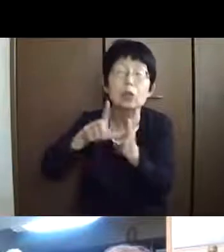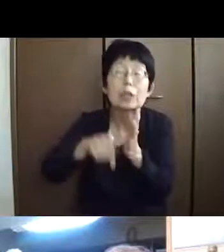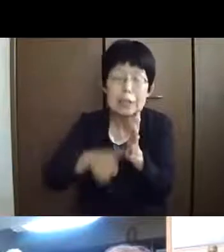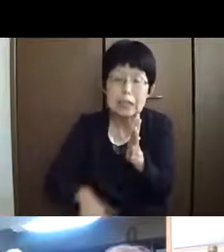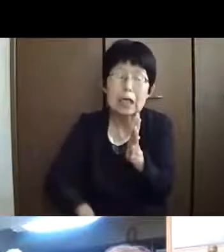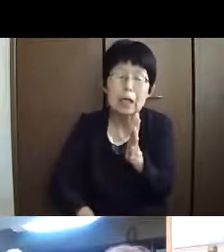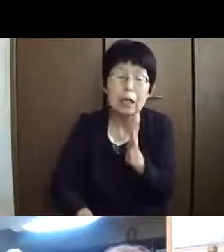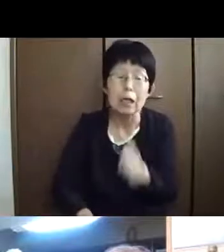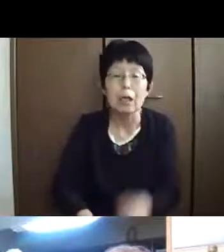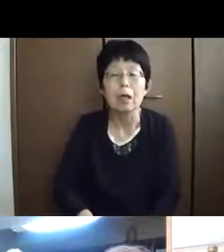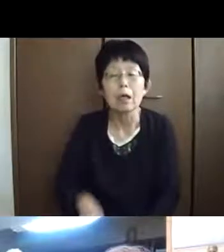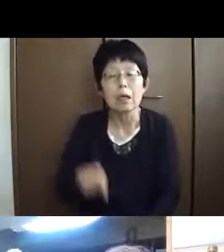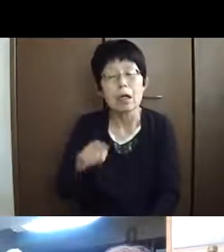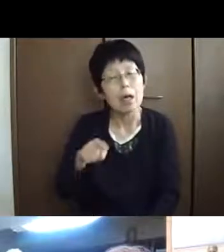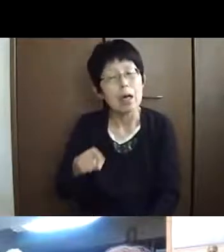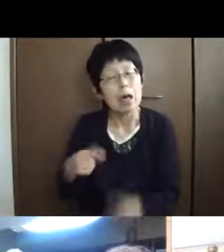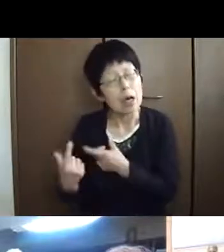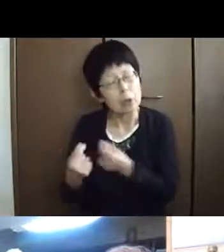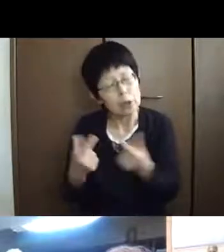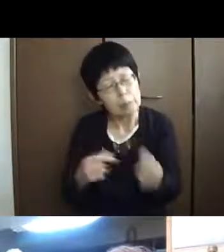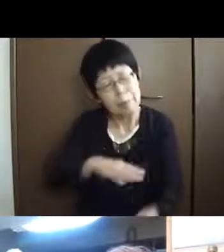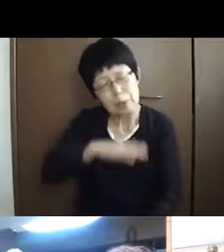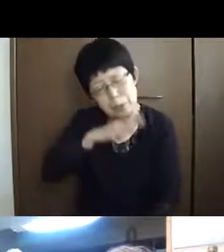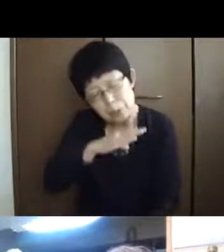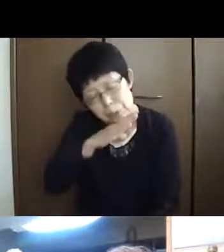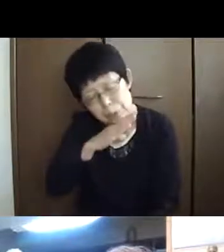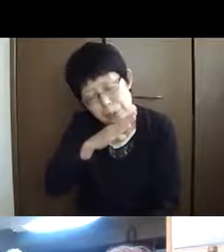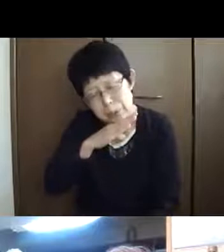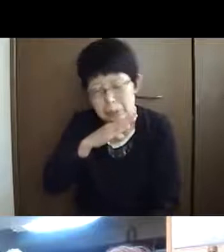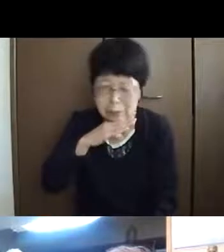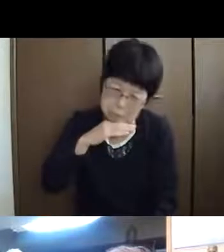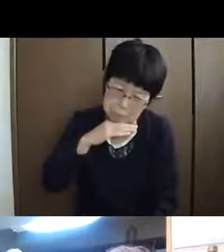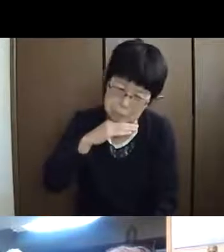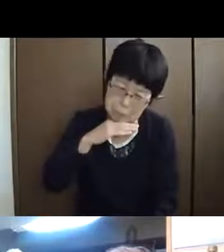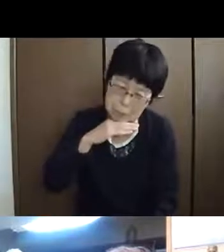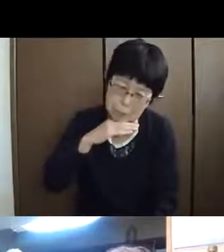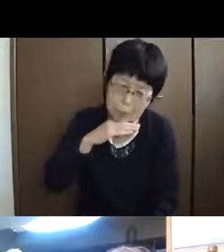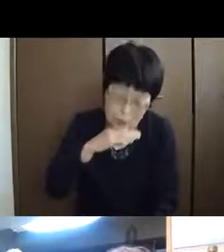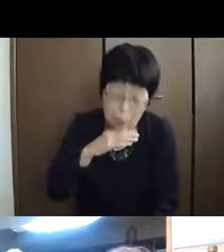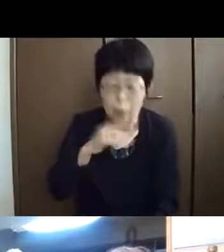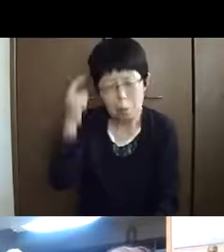このまま年を取っていくのだろうかとか思って、